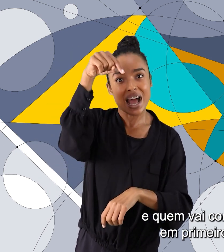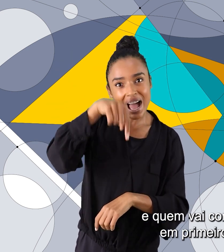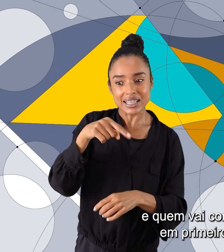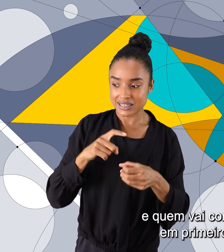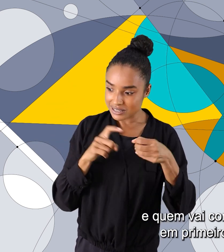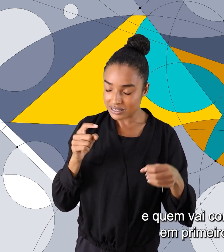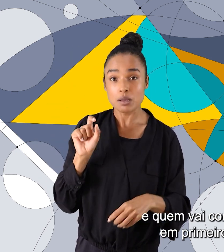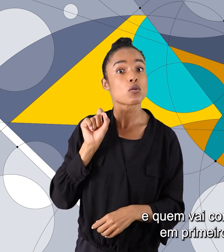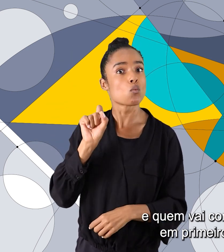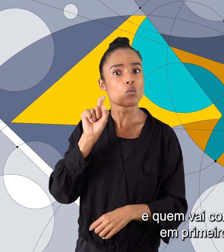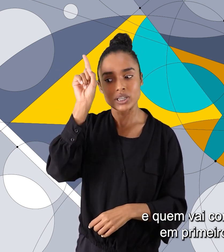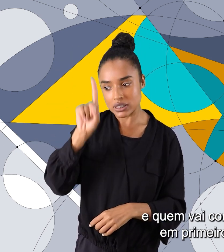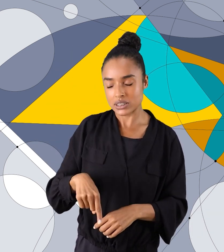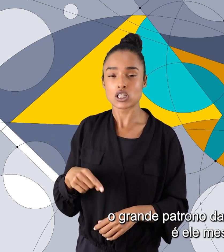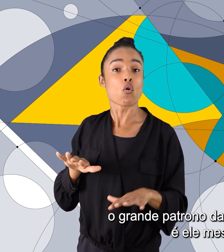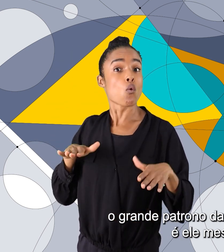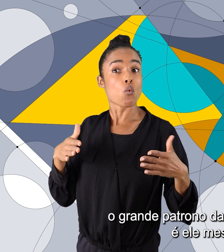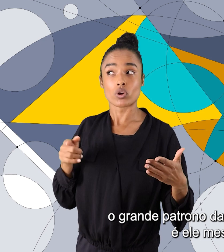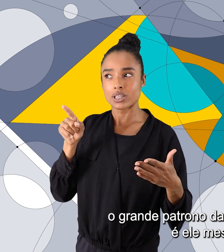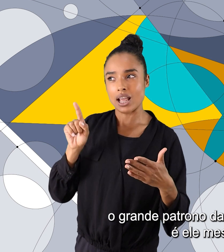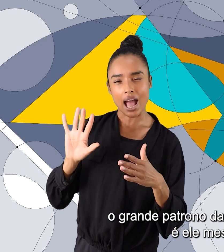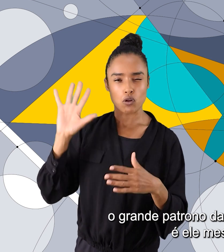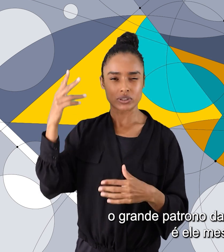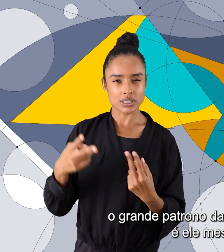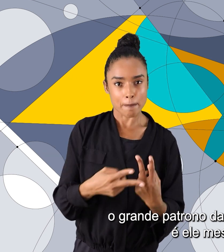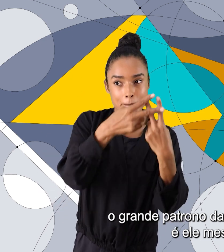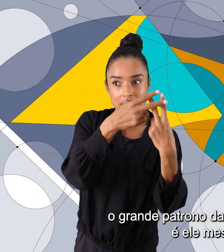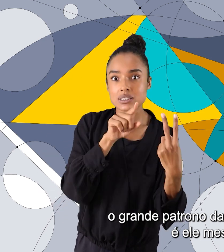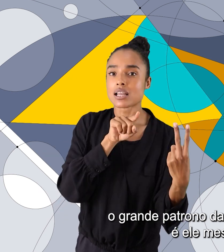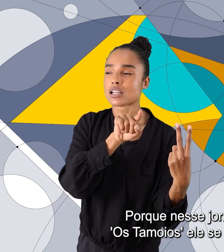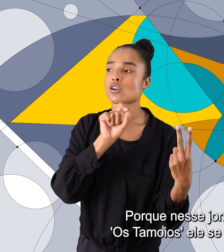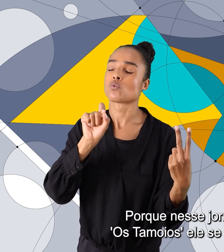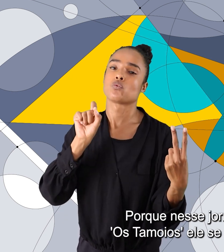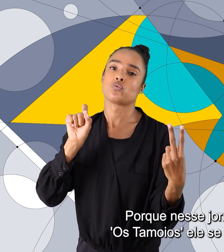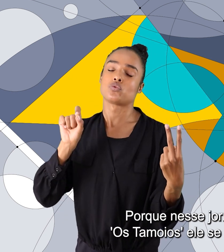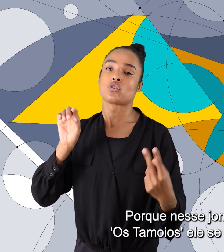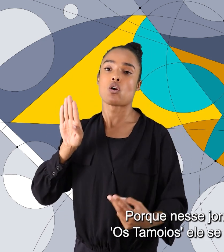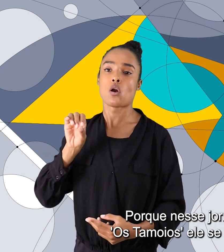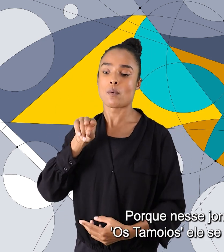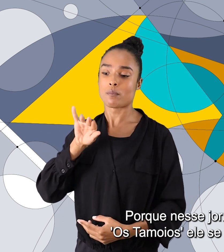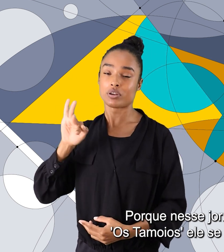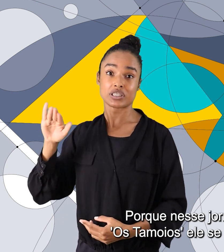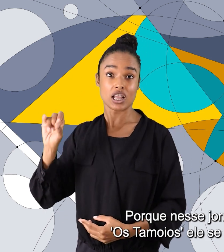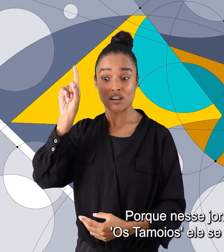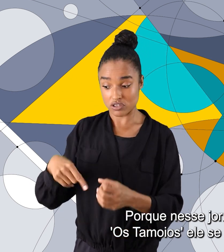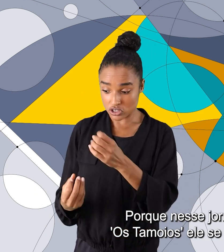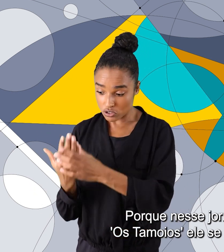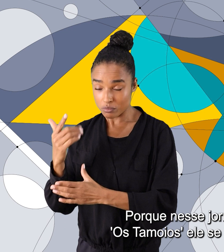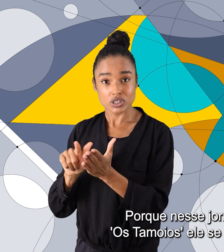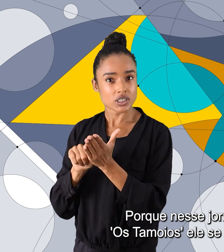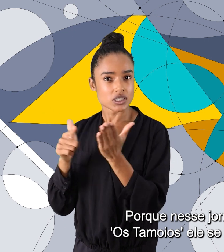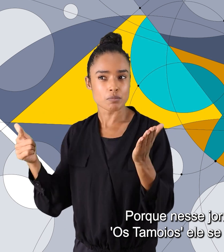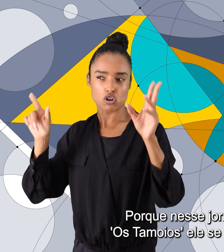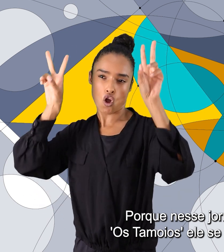vai considerá-lo, em primeiro lugar, o grande patrono da independência é ele mesmo. Porque nesse jornal intitulado Os Tamoios, ele